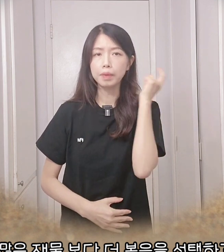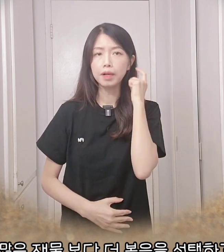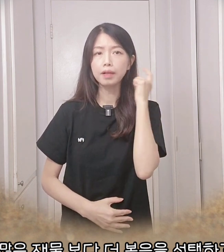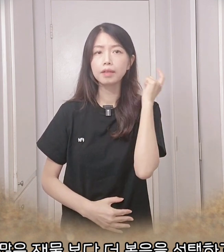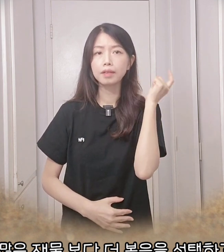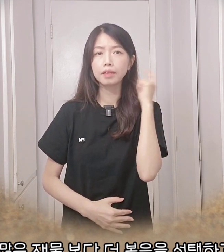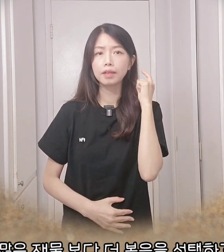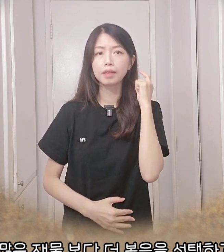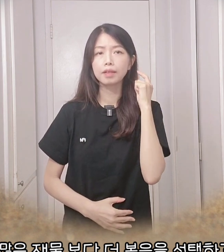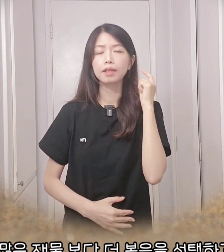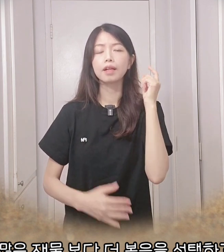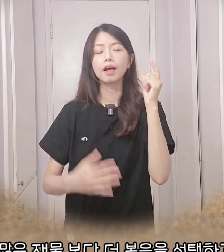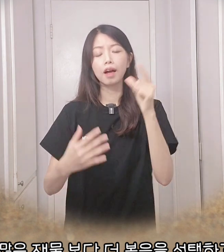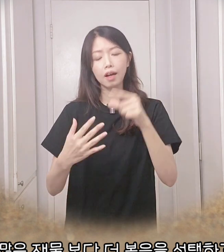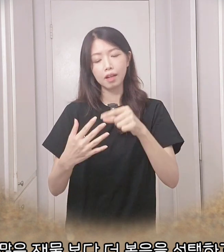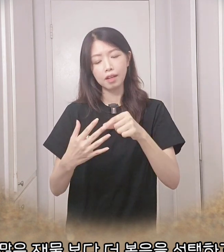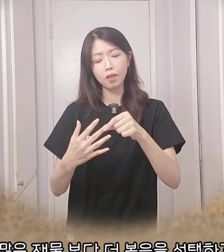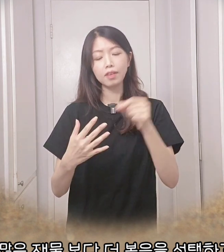복음을